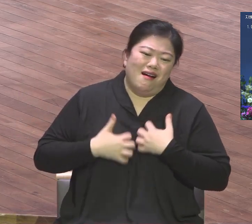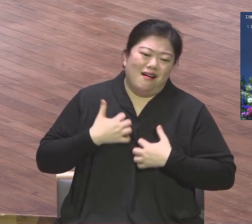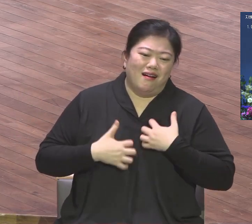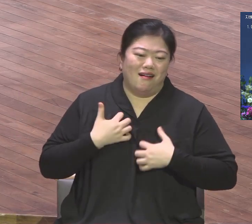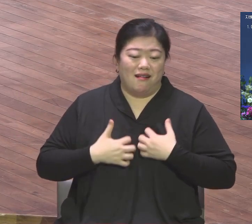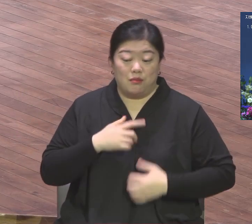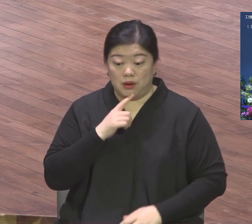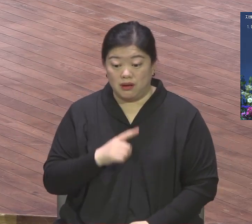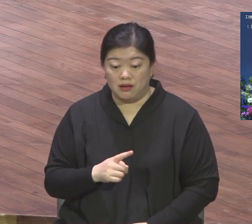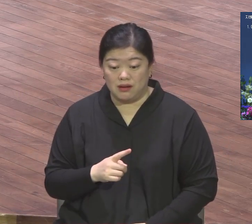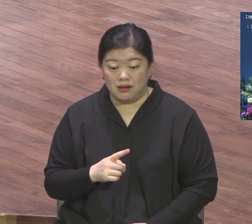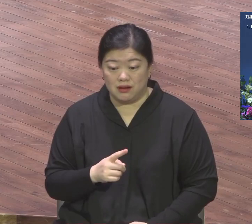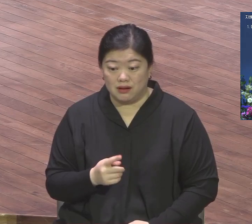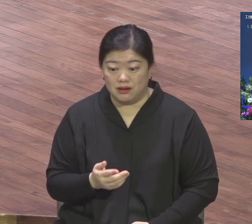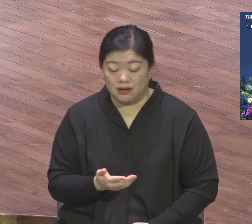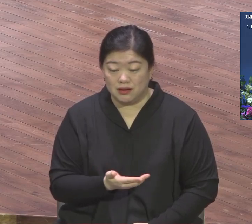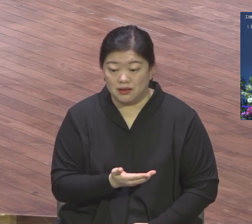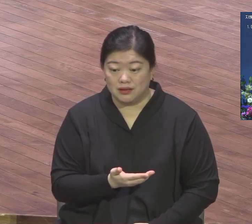있어요.